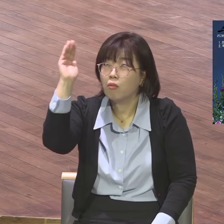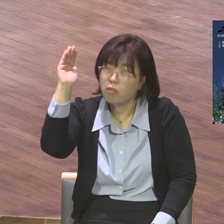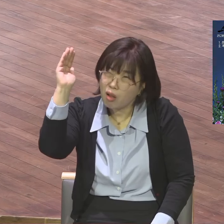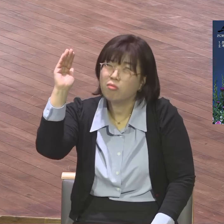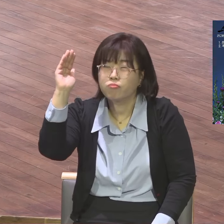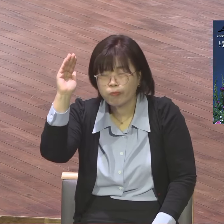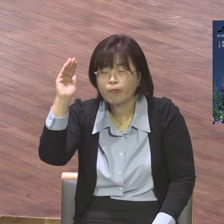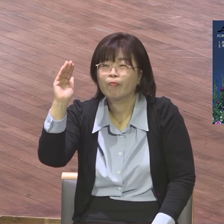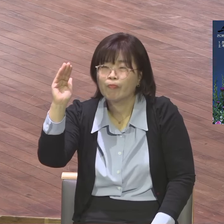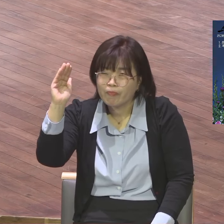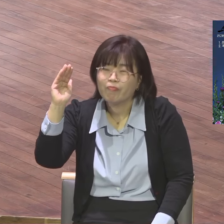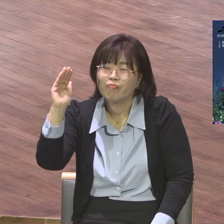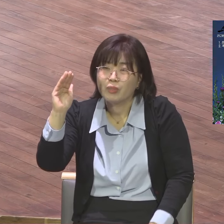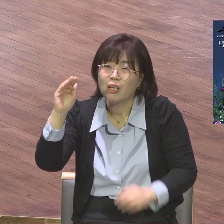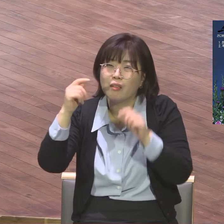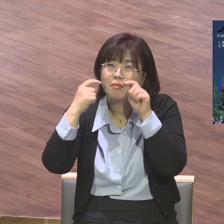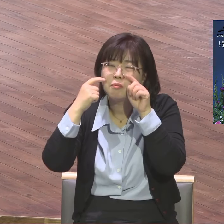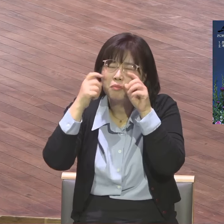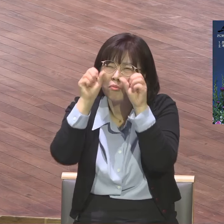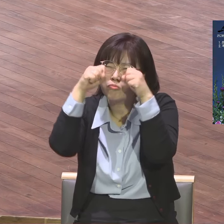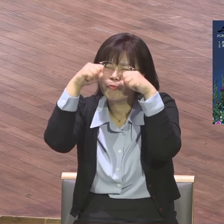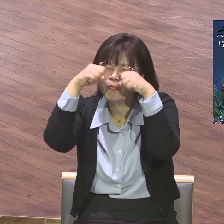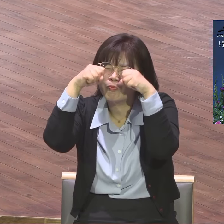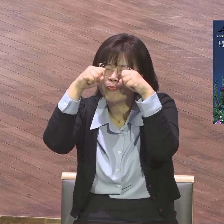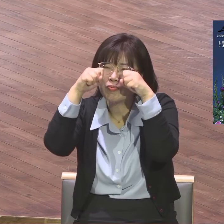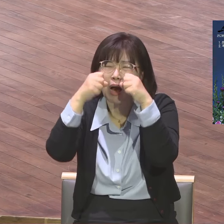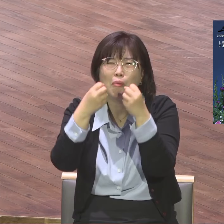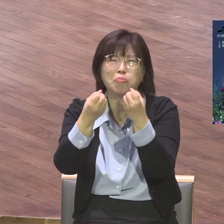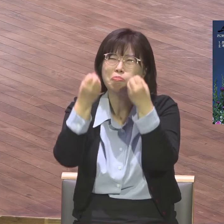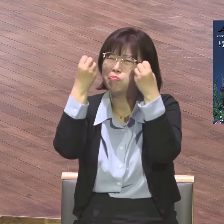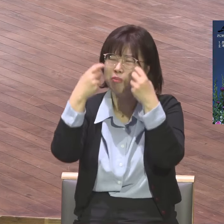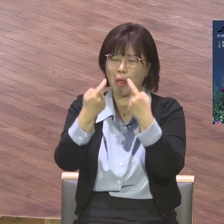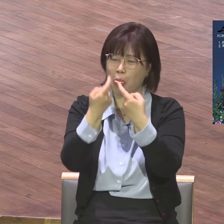판단을 하고 앉아 있으니까 아무런 응답도 못 받지.